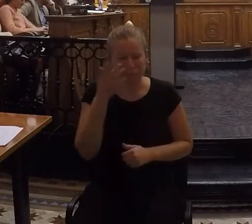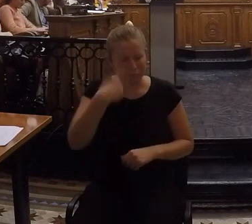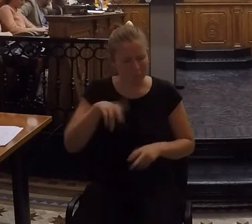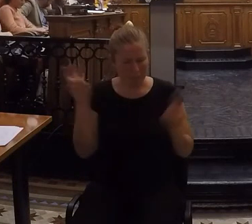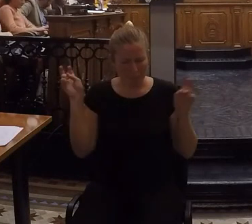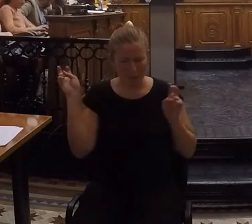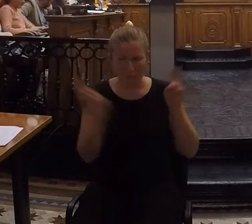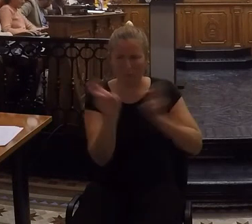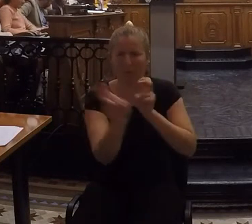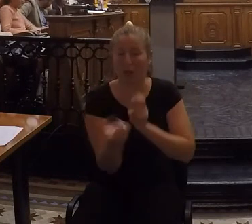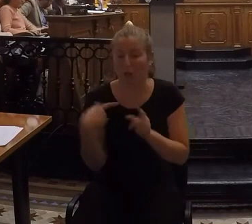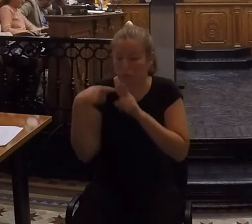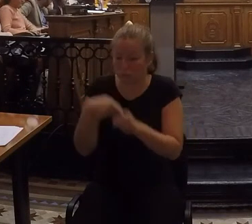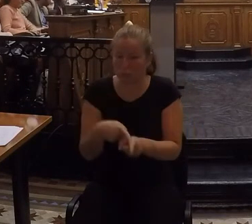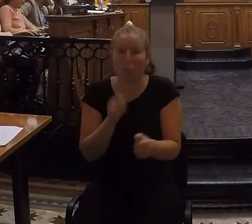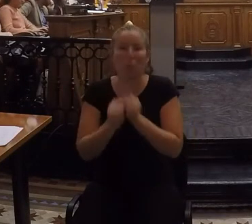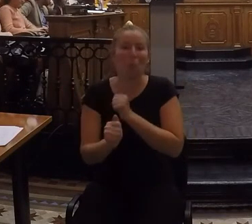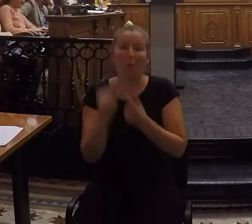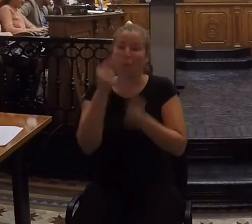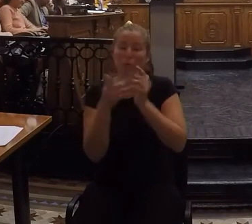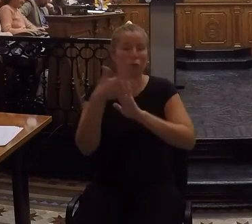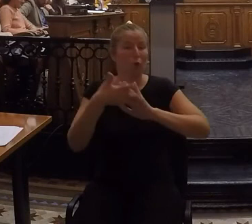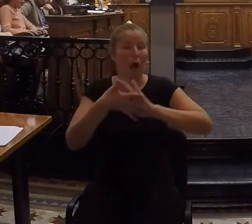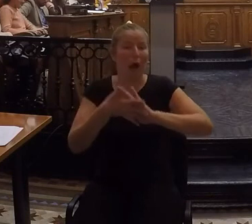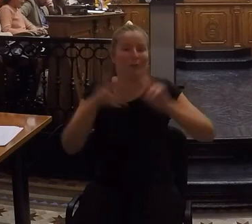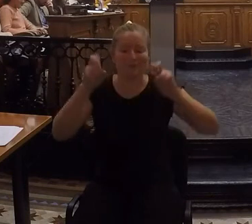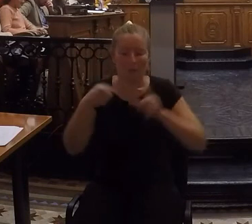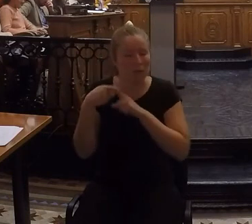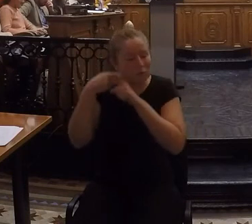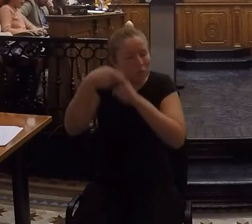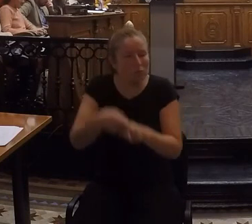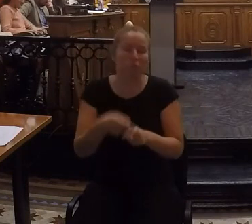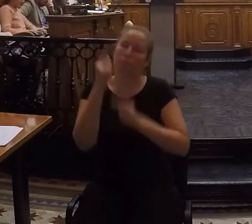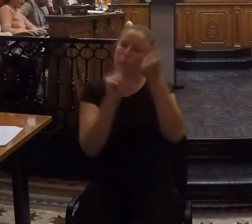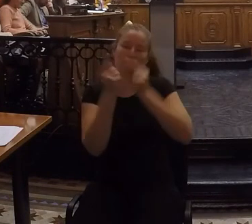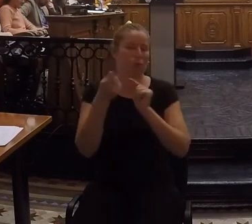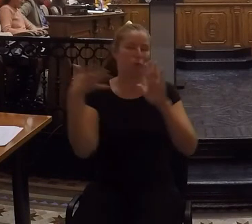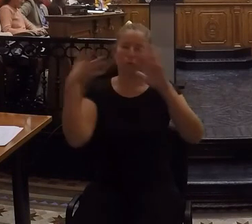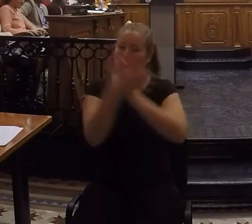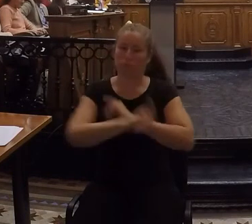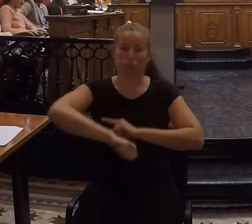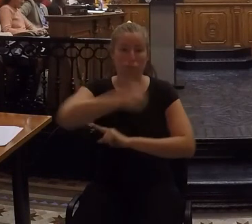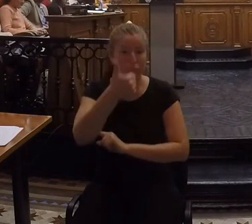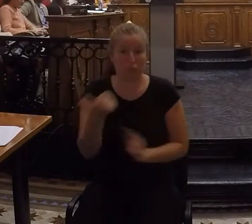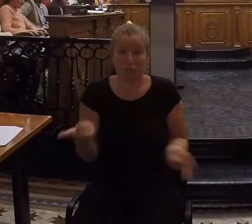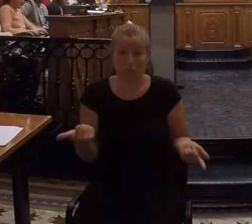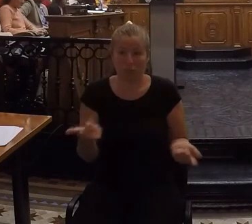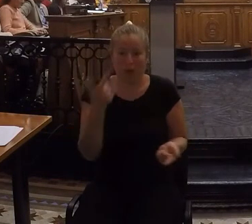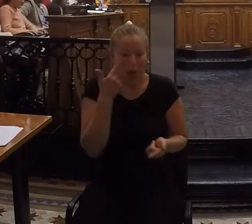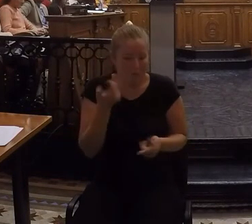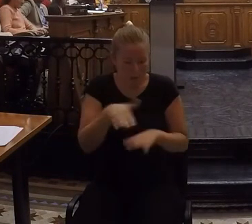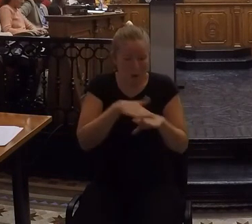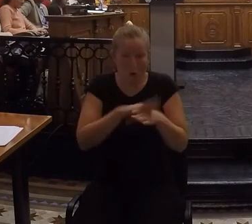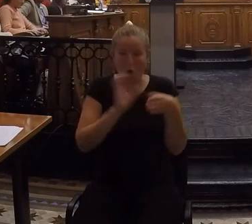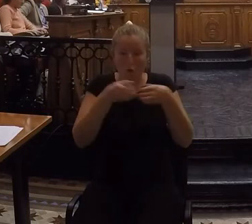del presupuesto, hablar de que se inicia hoy, con la aprobación definitiva del presupuesto, la puesta en marcha del proyecto político del equipo de gobierno